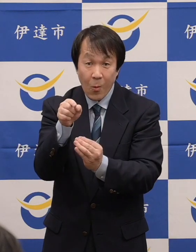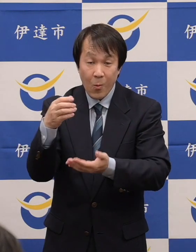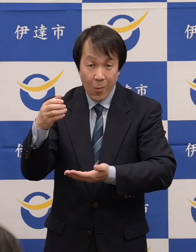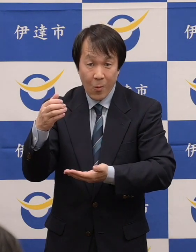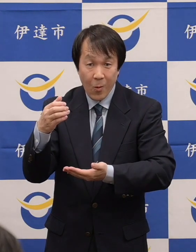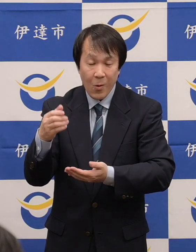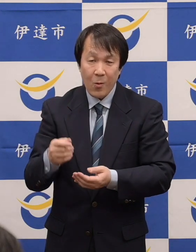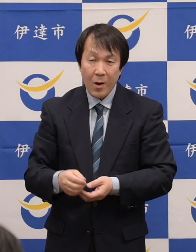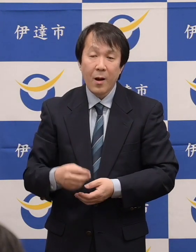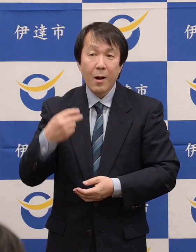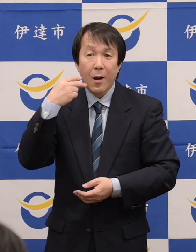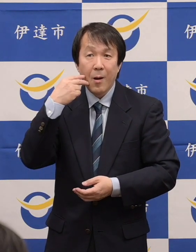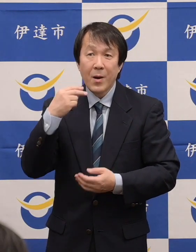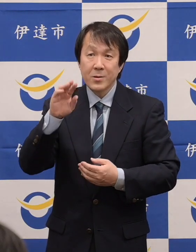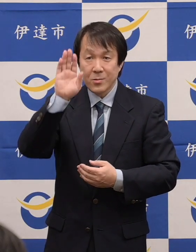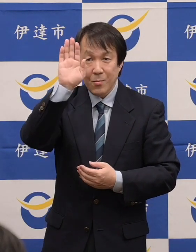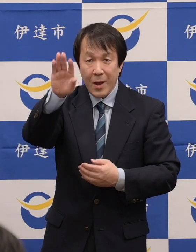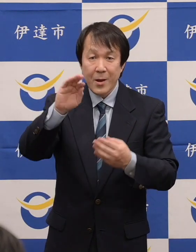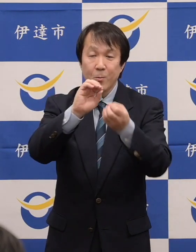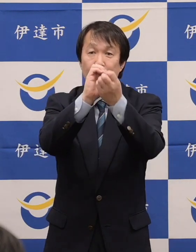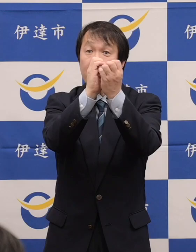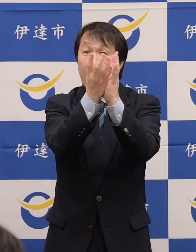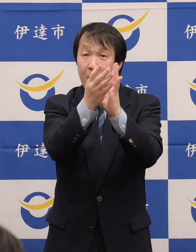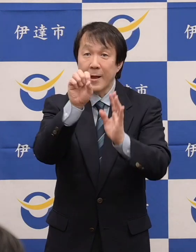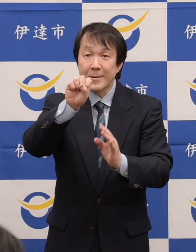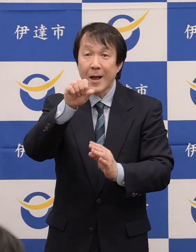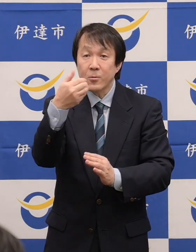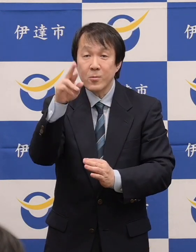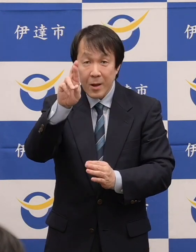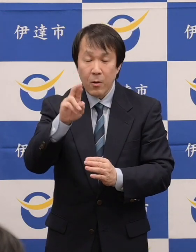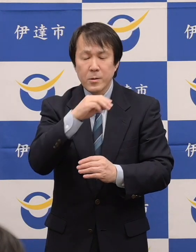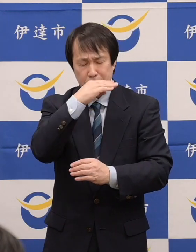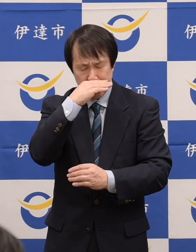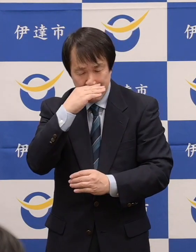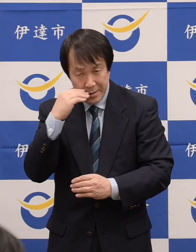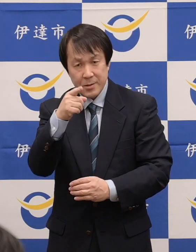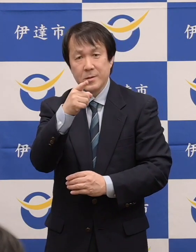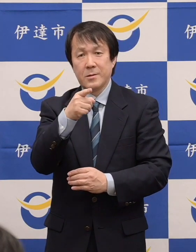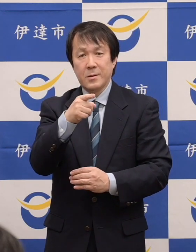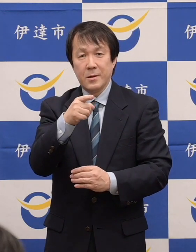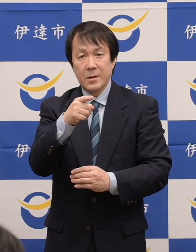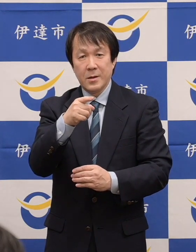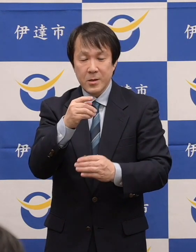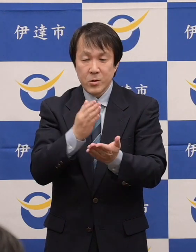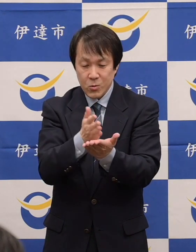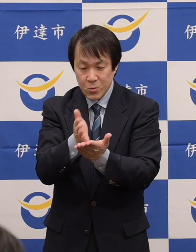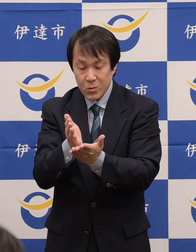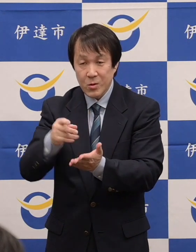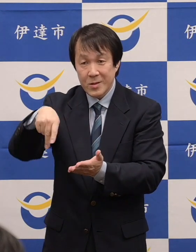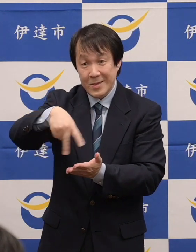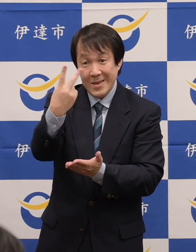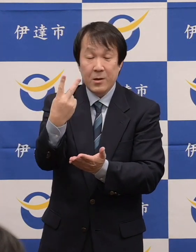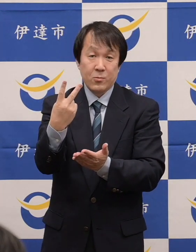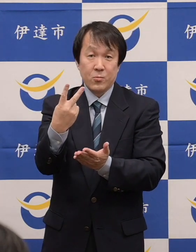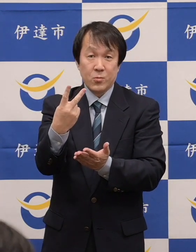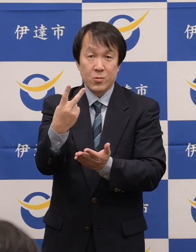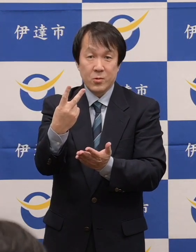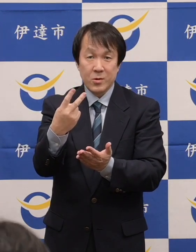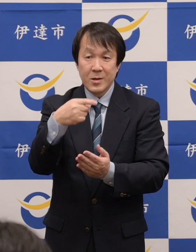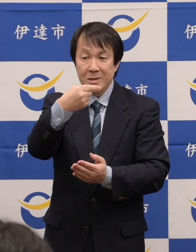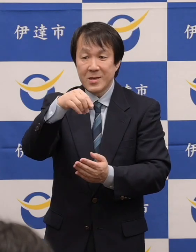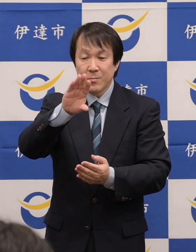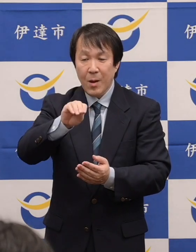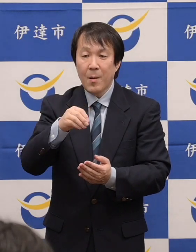前の桜というのは本当に素晴らしい桜で、200種類くらいの桜がありまして、1万本以上の松